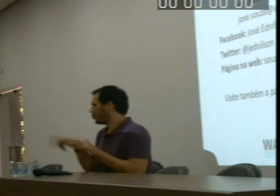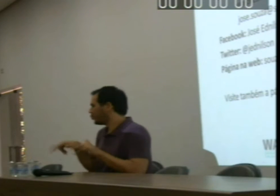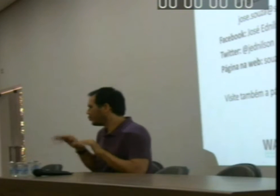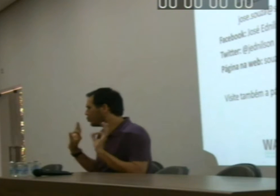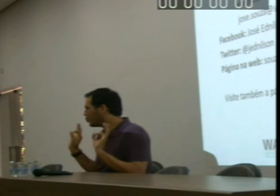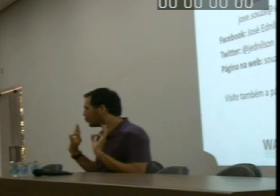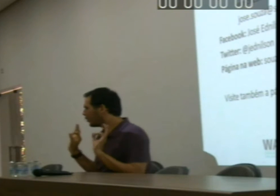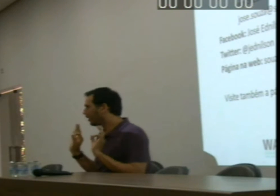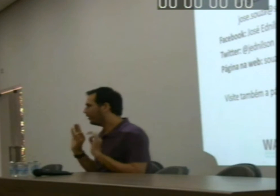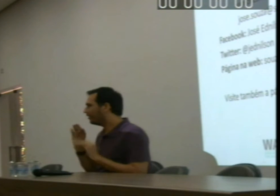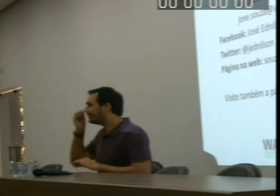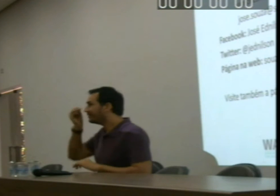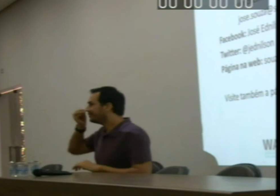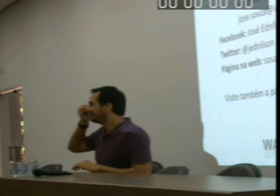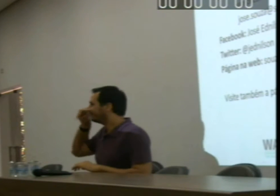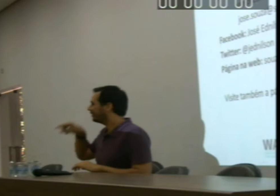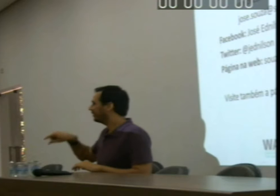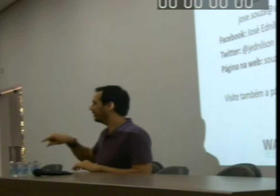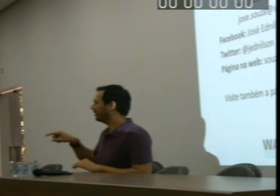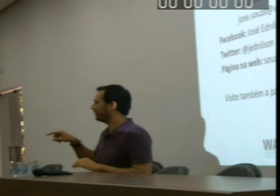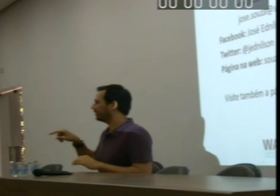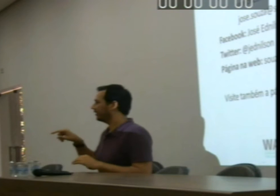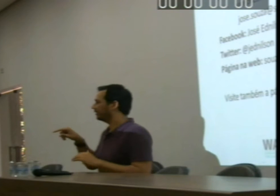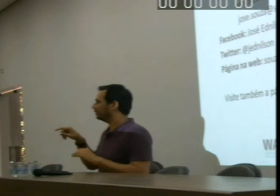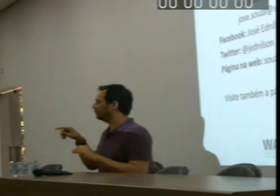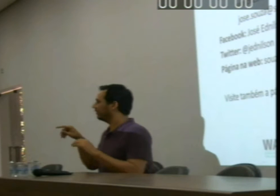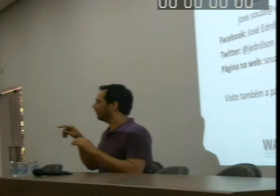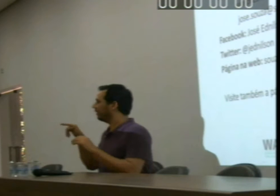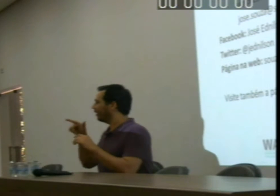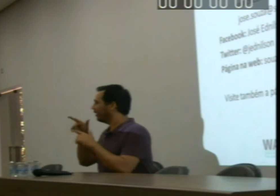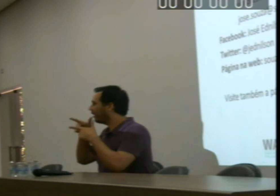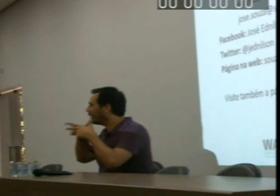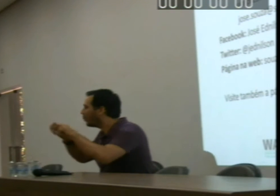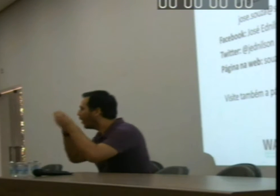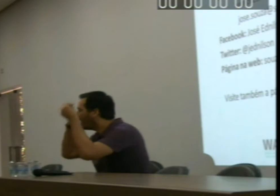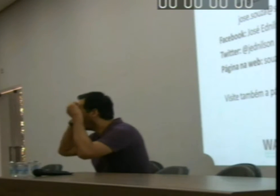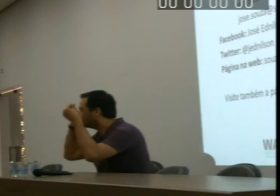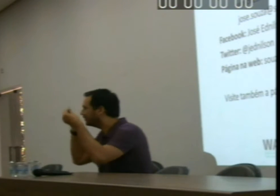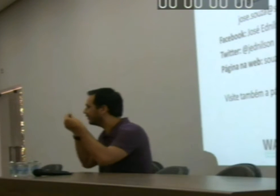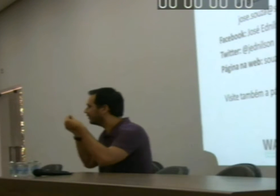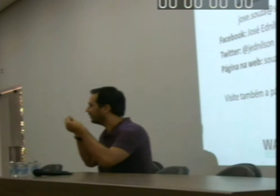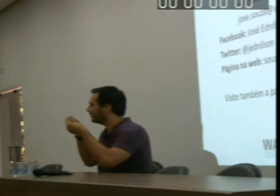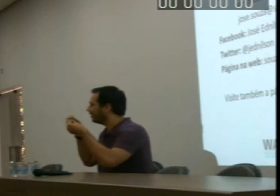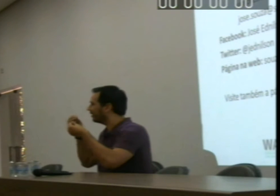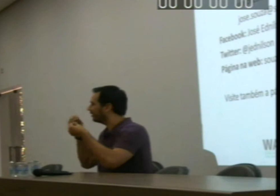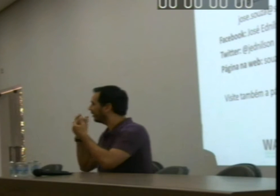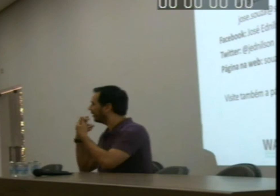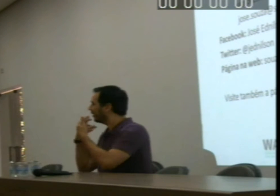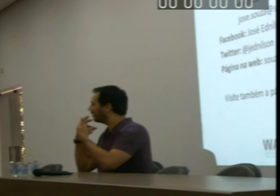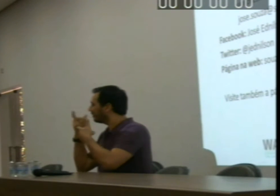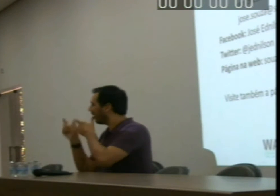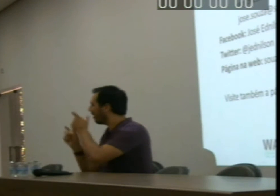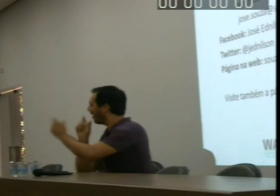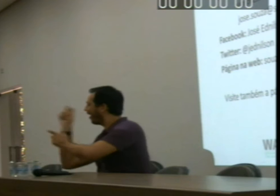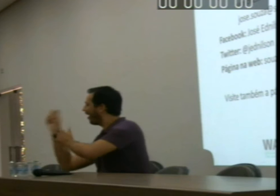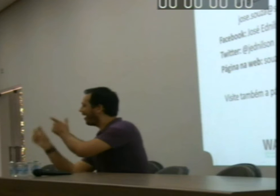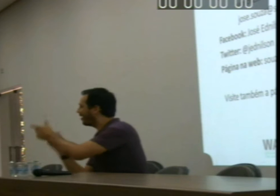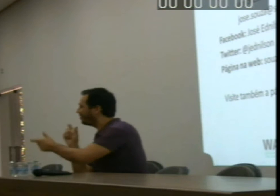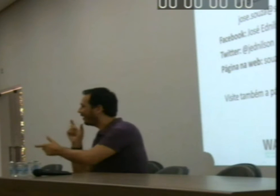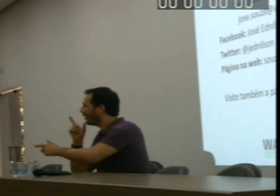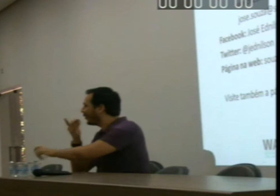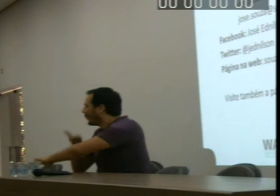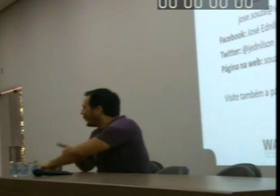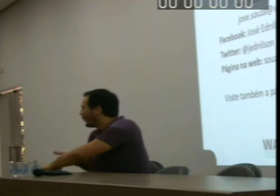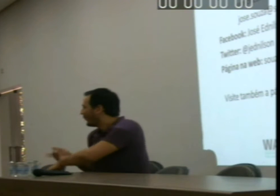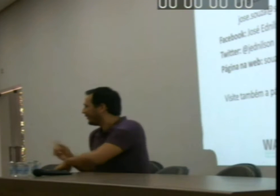Interprete por exemplo de faculdade que nunca teve essa experiência da questão de linguagem da